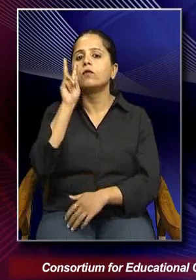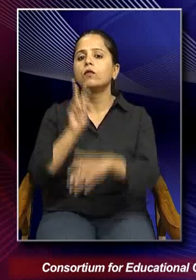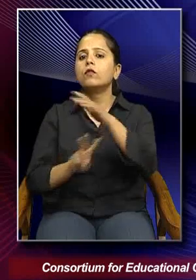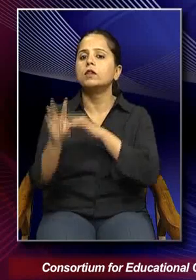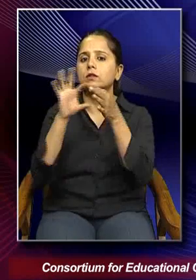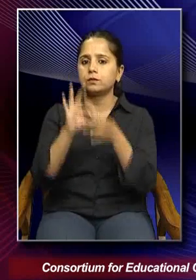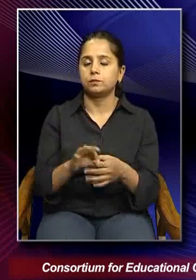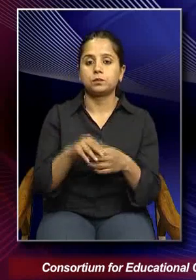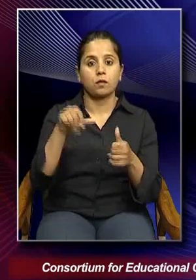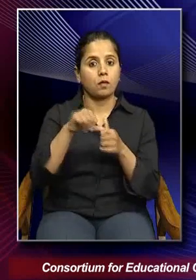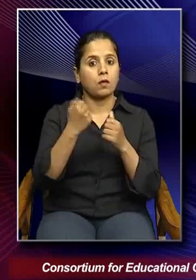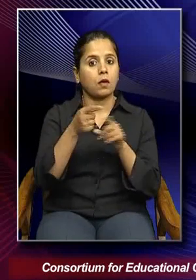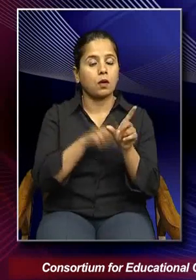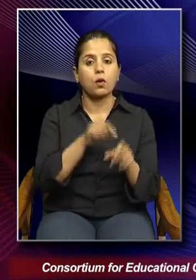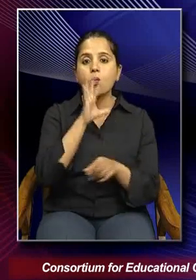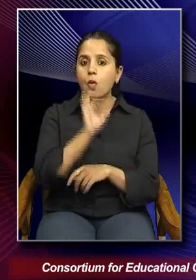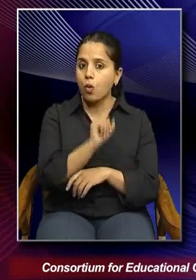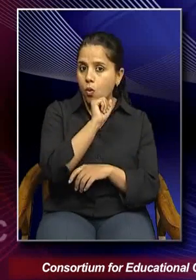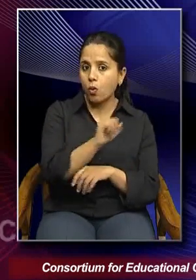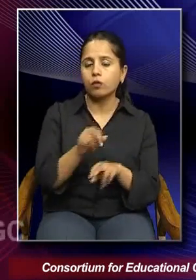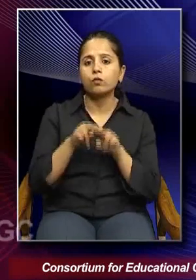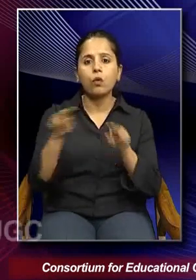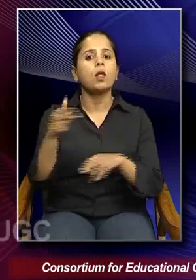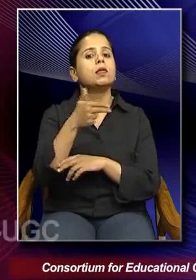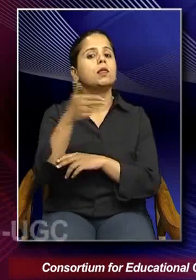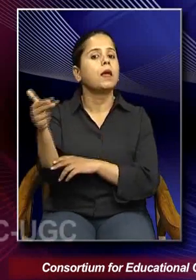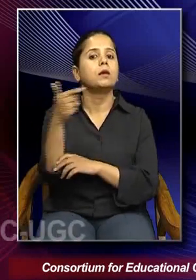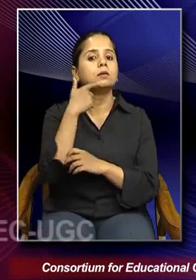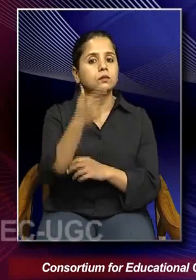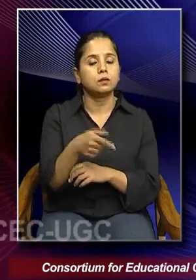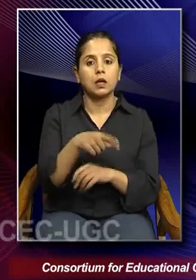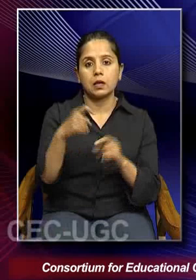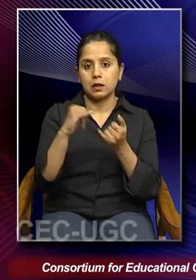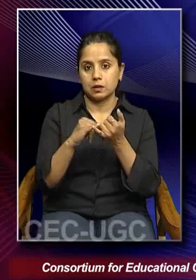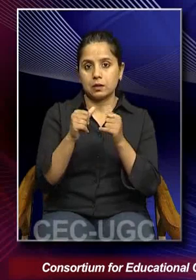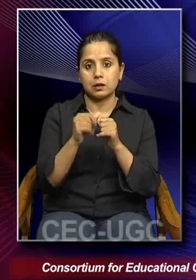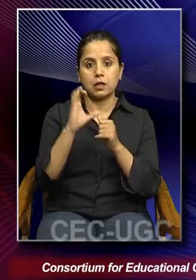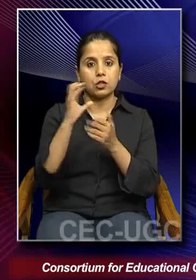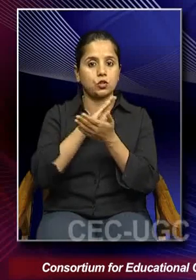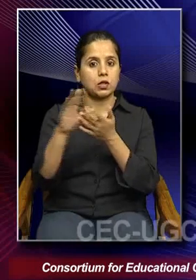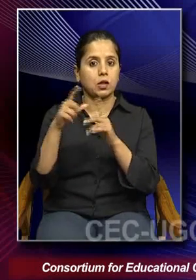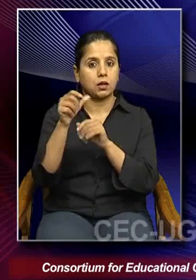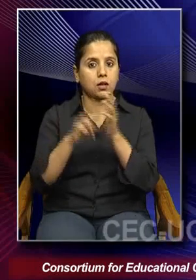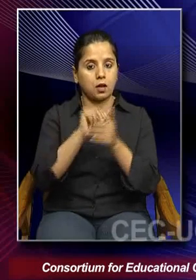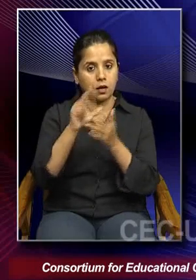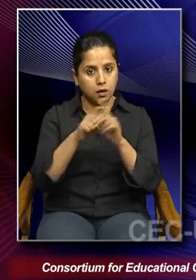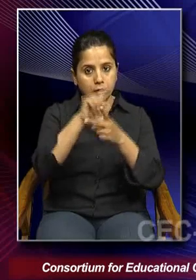आगे का वास्तविक और पूरा नाम सच्चिदानंद हीरानंद